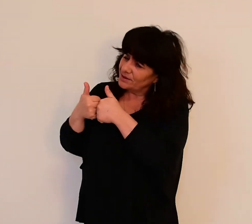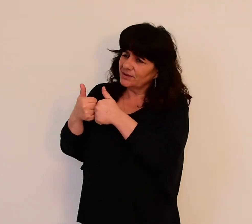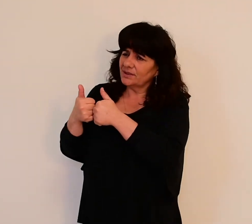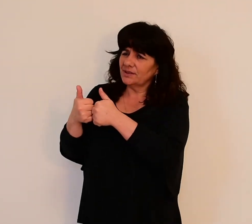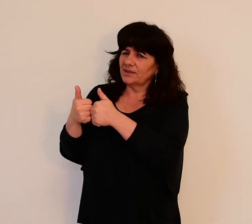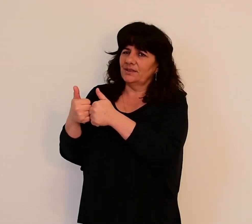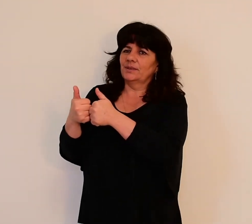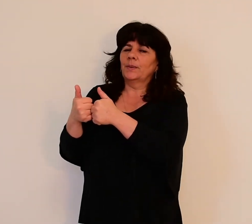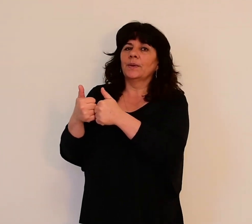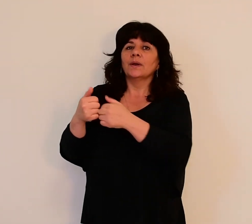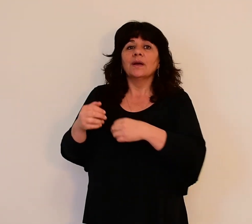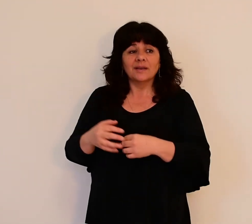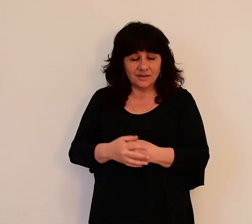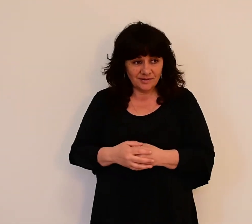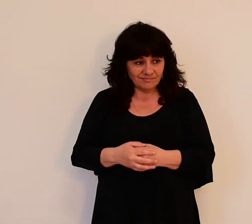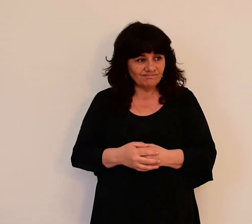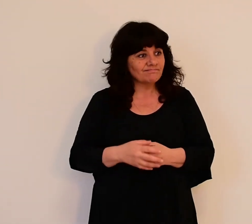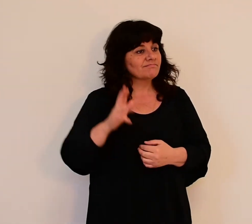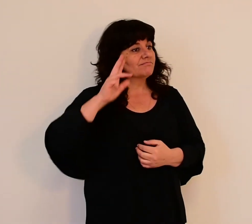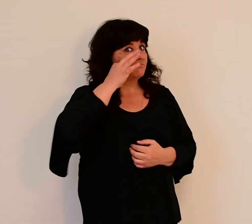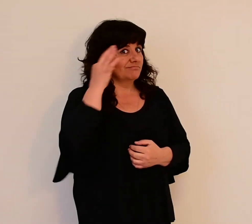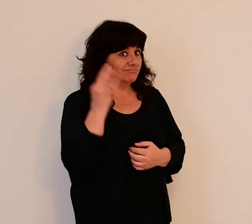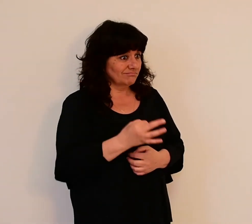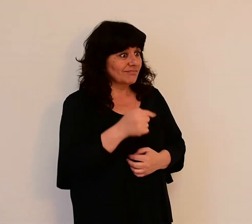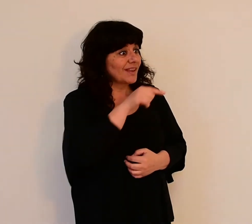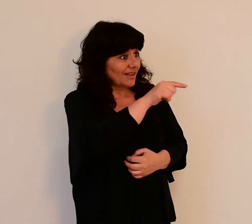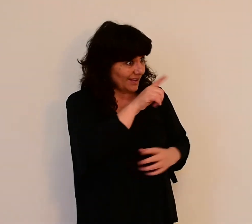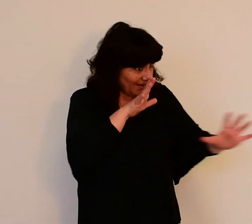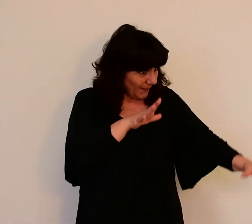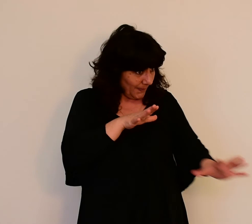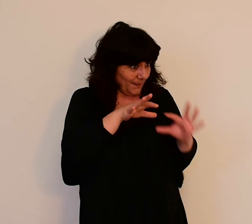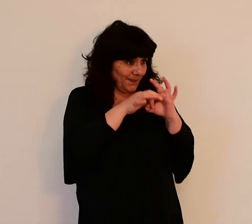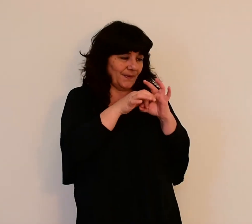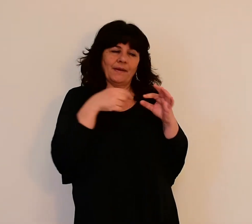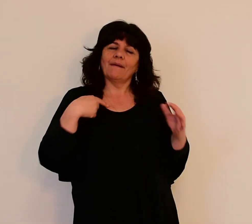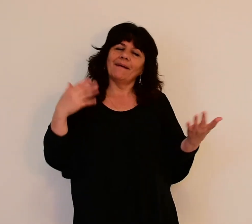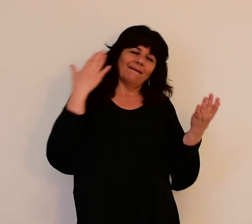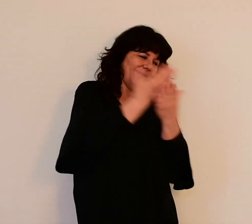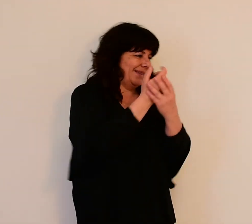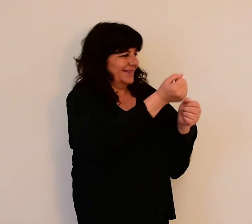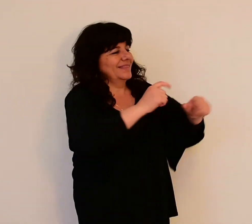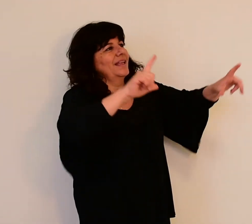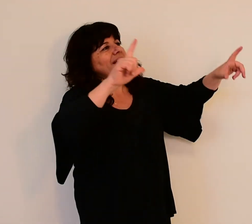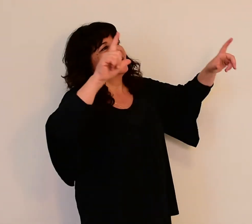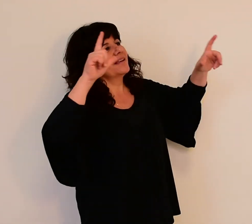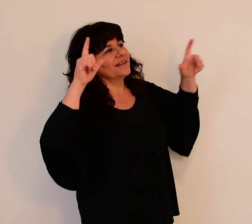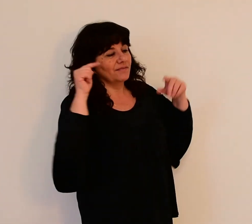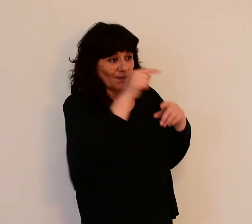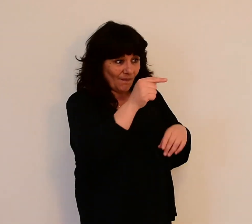Puisqu'il s'attache à moi, je le délivre. Je le défends, car il connaît mon